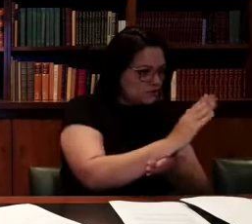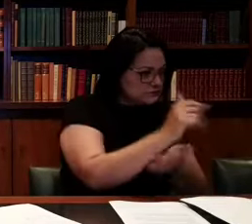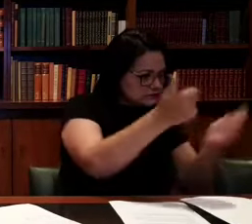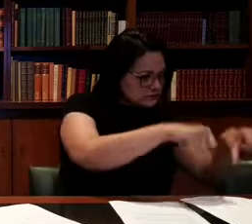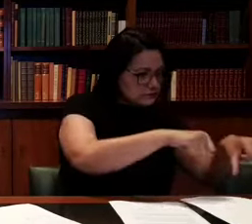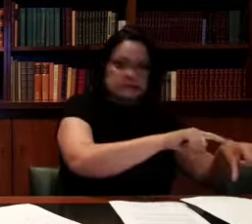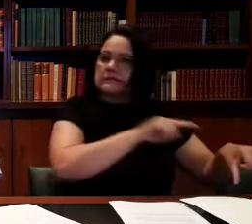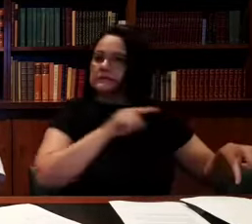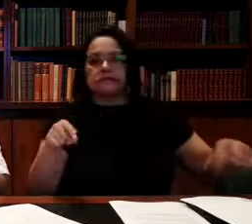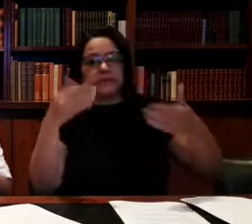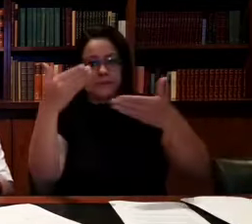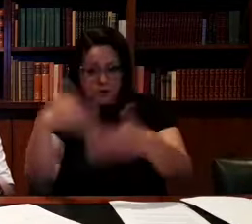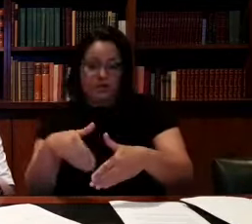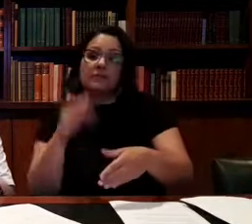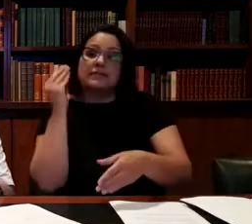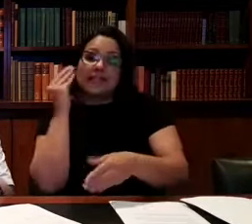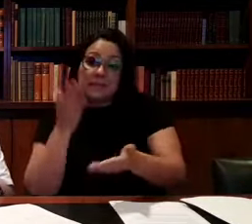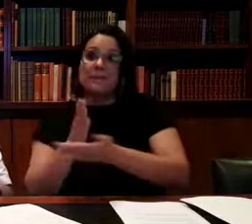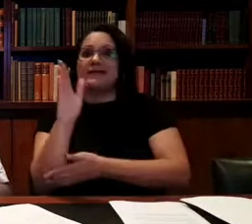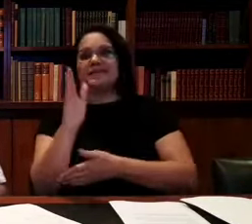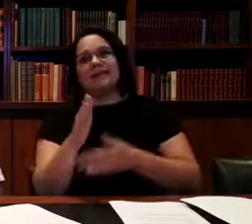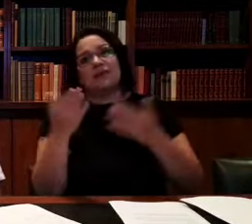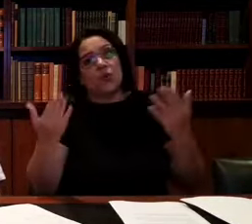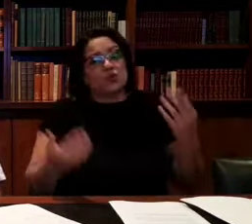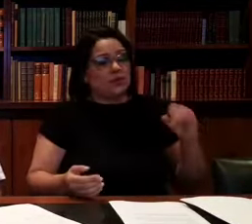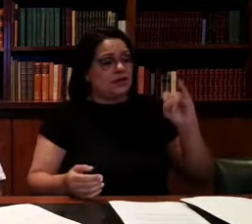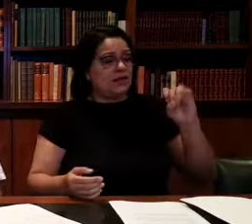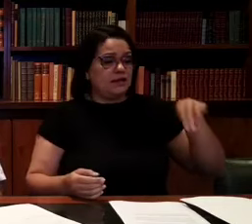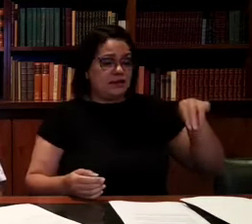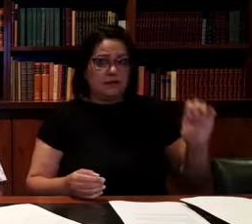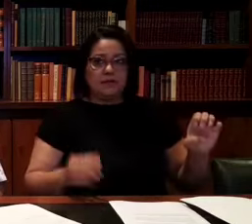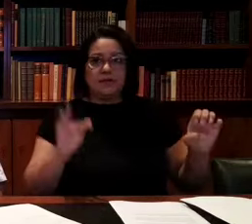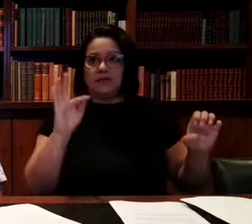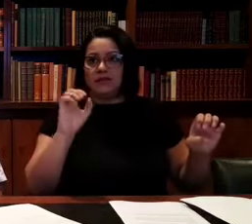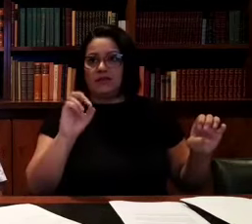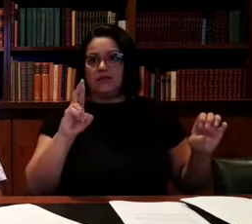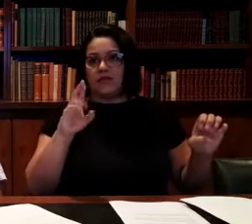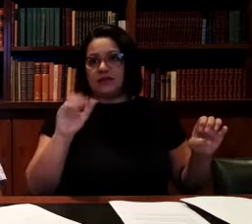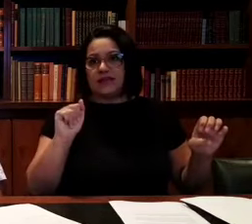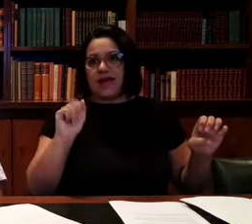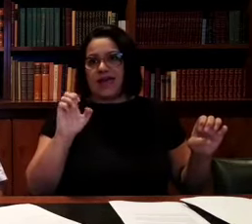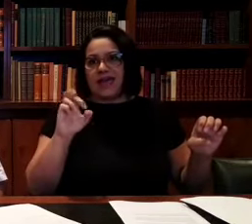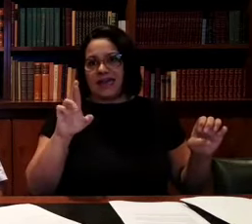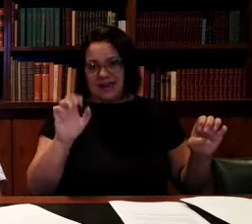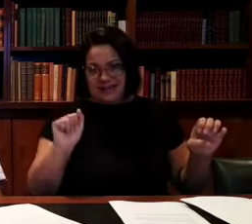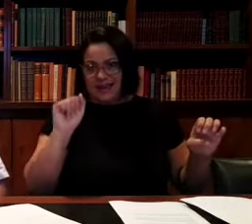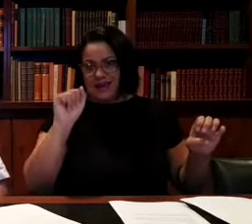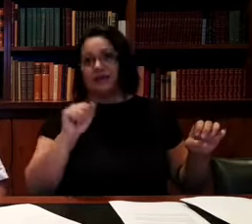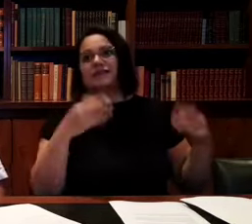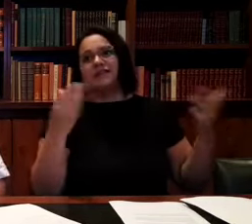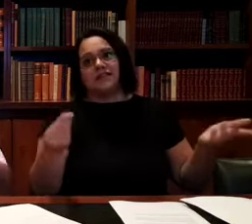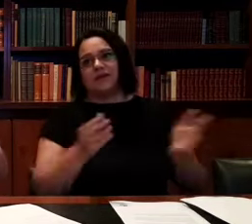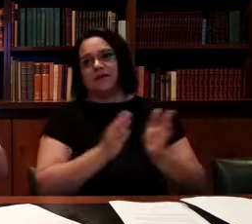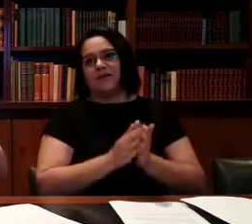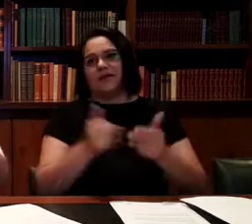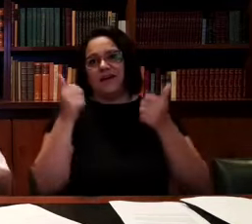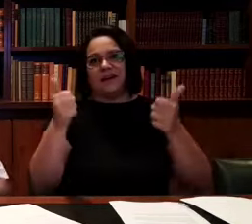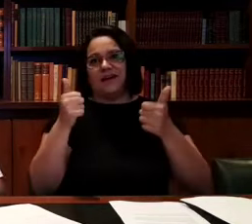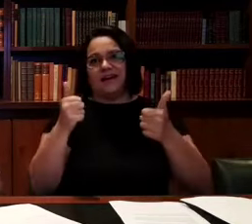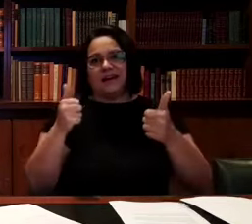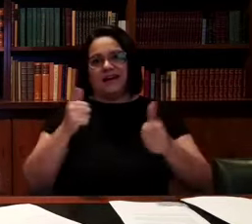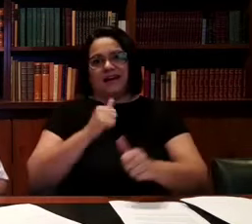caso aqui agora é o IME e Academia da Força Aérea não não Deus quiser Comandante pergunta mesmo